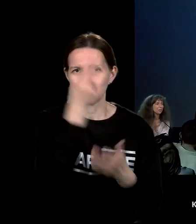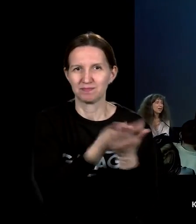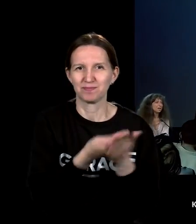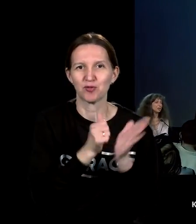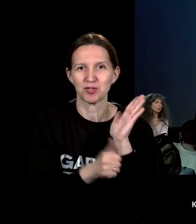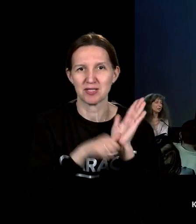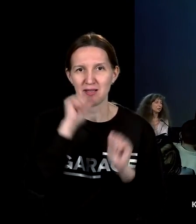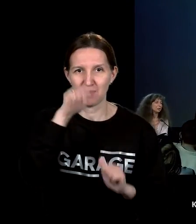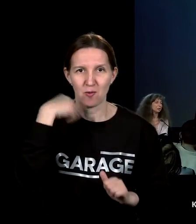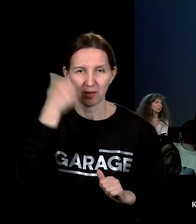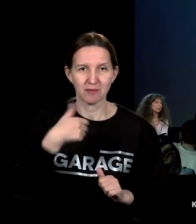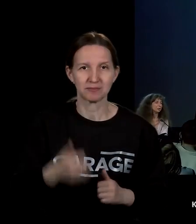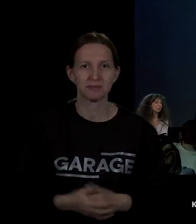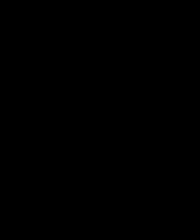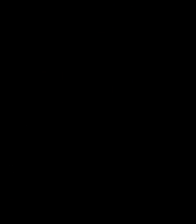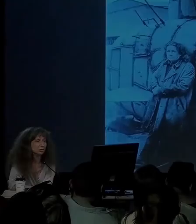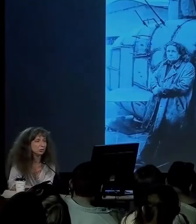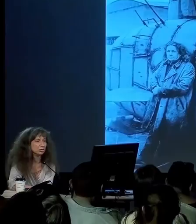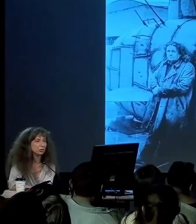годы.